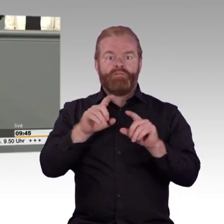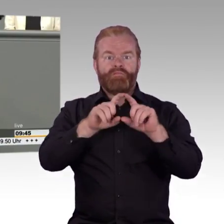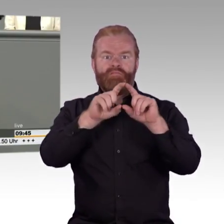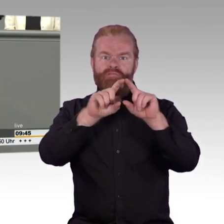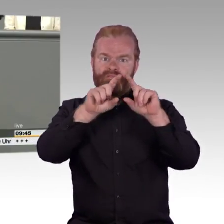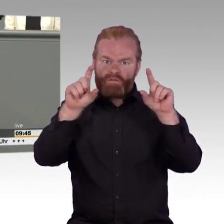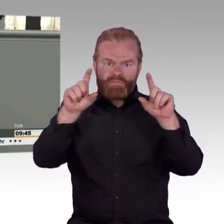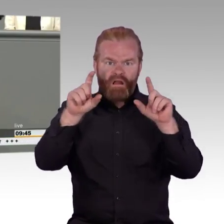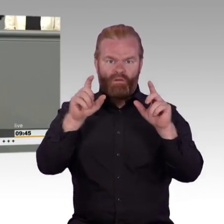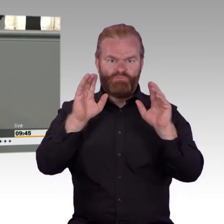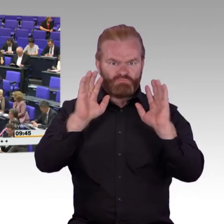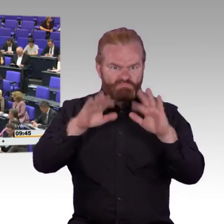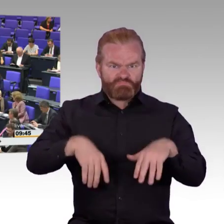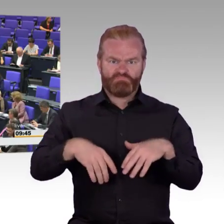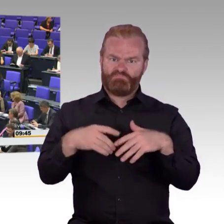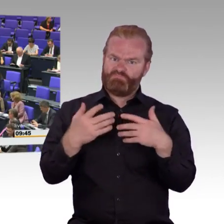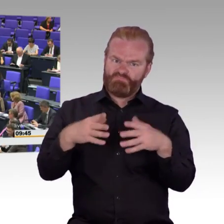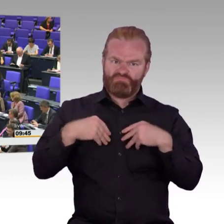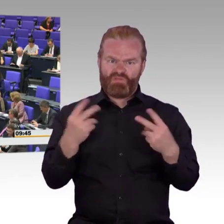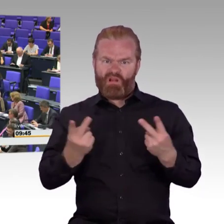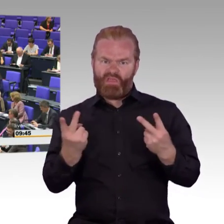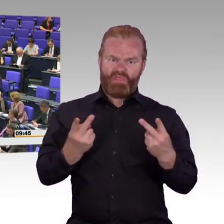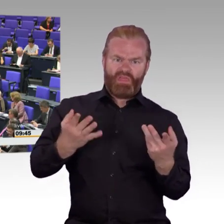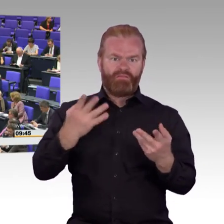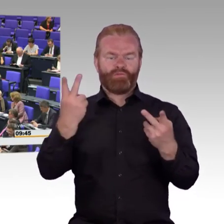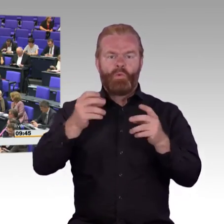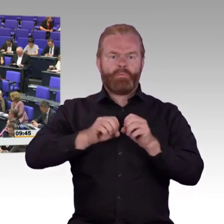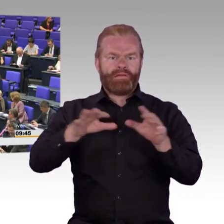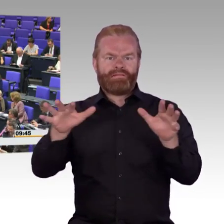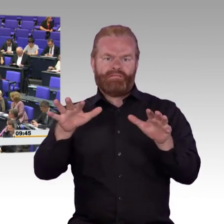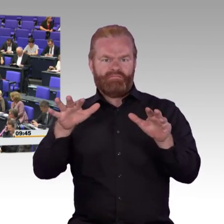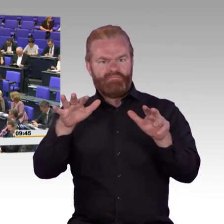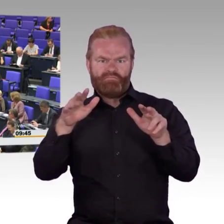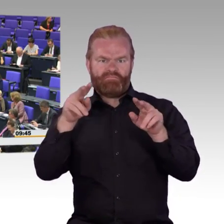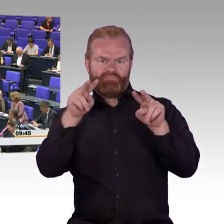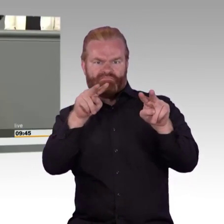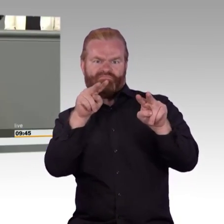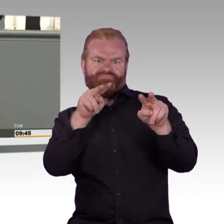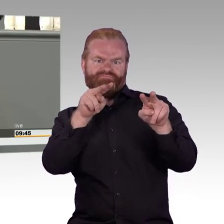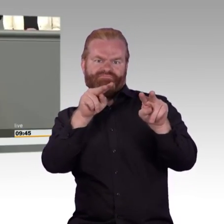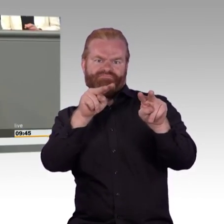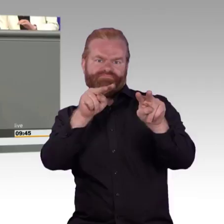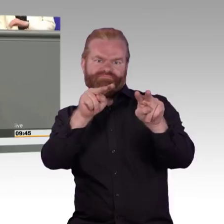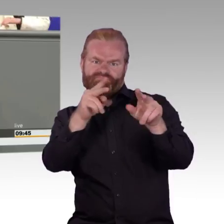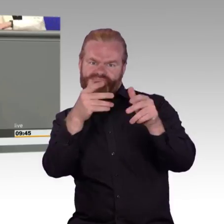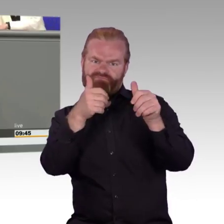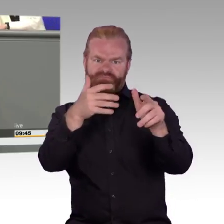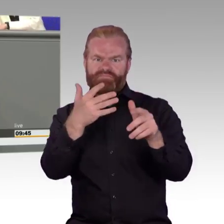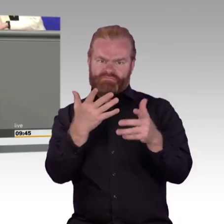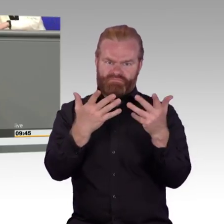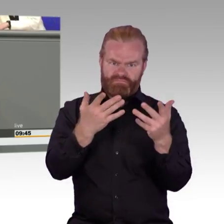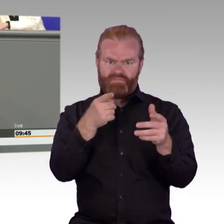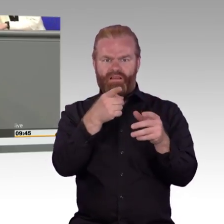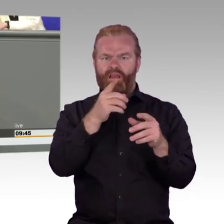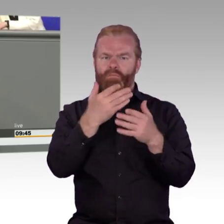weil Sie so gerne unsere Sachverständigen zitiert haben. Ja, in der Anhörung haben wir auch sehr deutlich gehört,